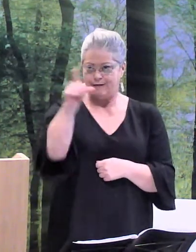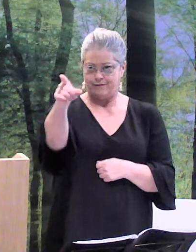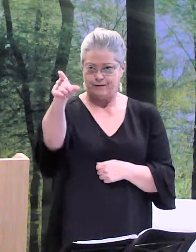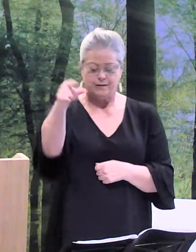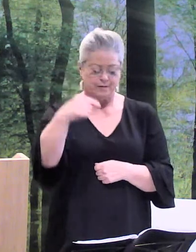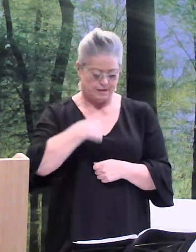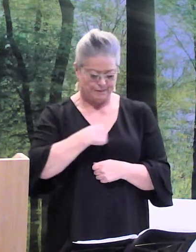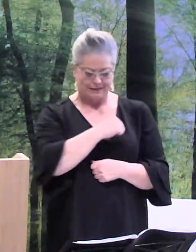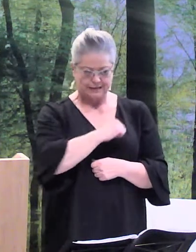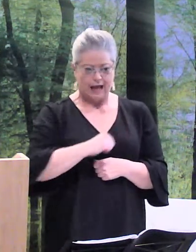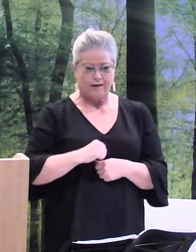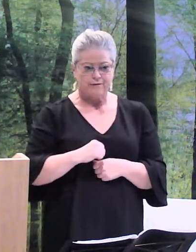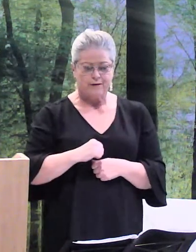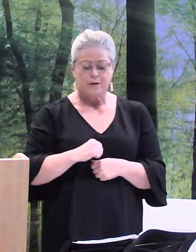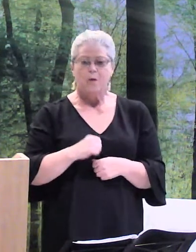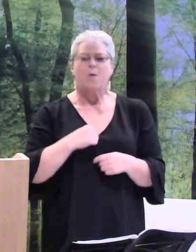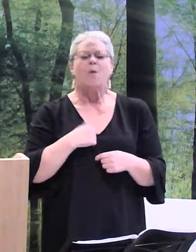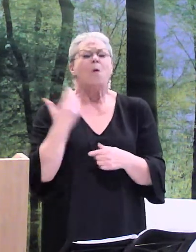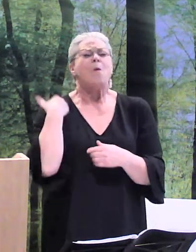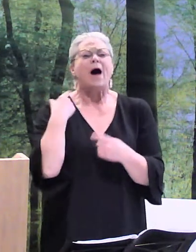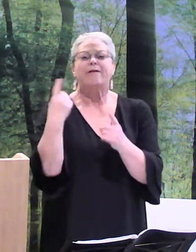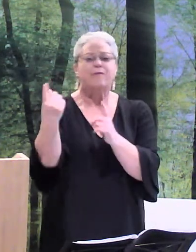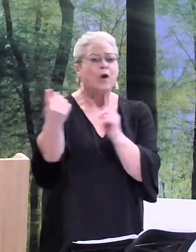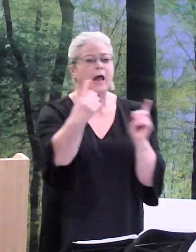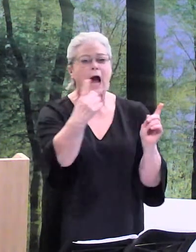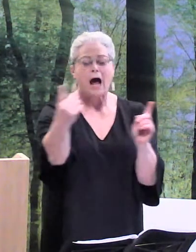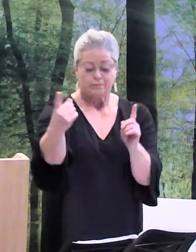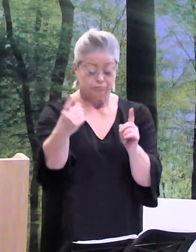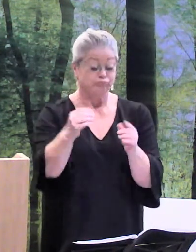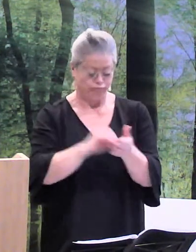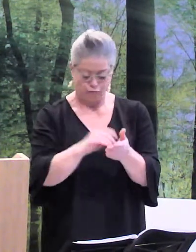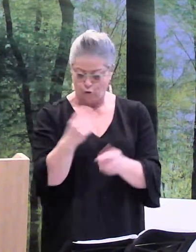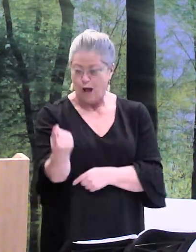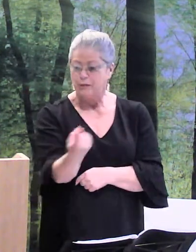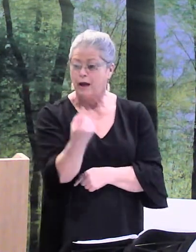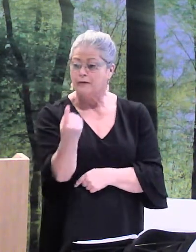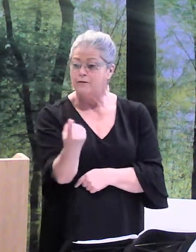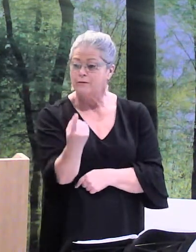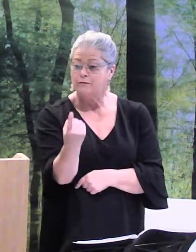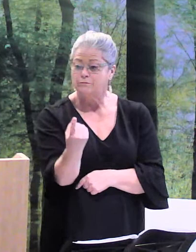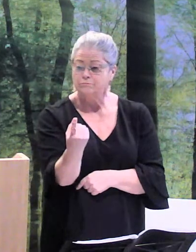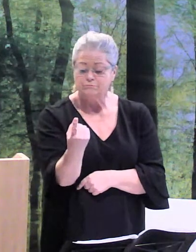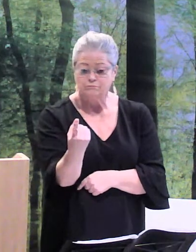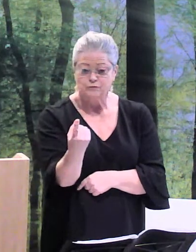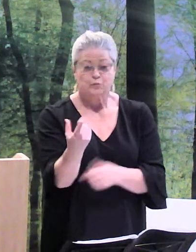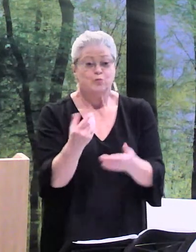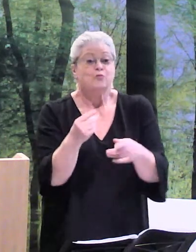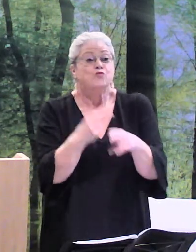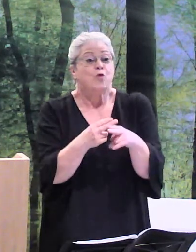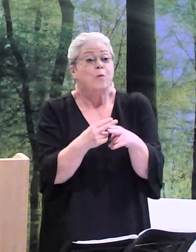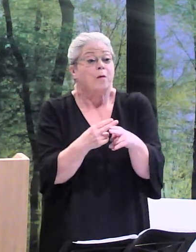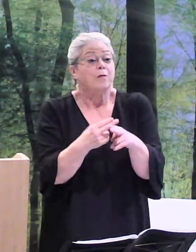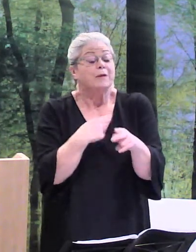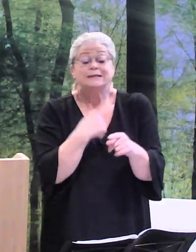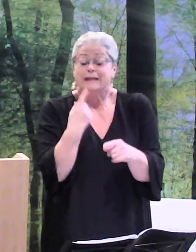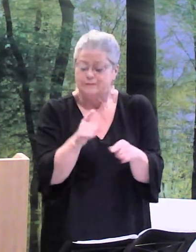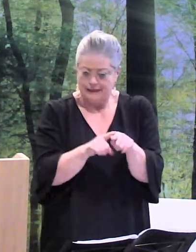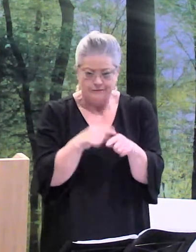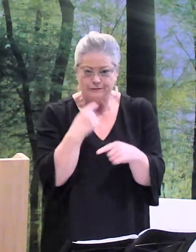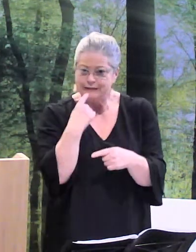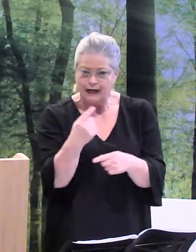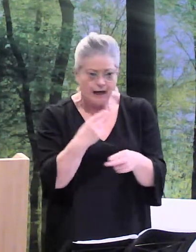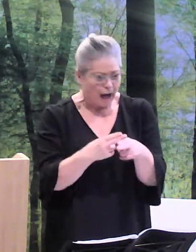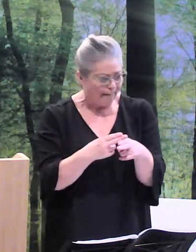bent jezelf, en wat we waren voor elkaar zijn we nog altijd. Dus noem me zoals je me steeds genoemd